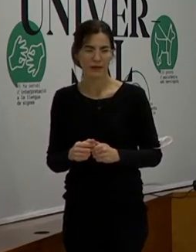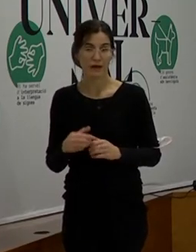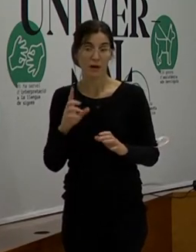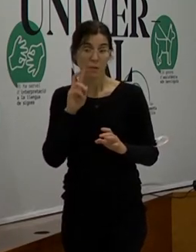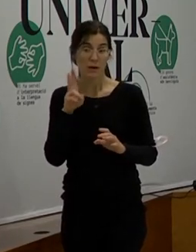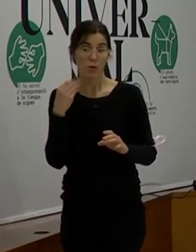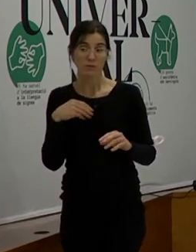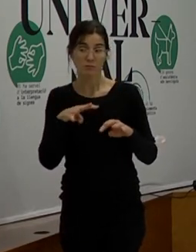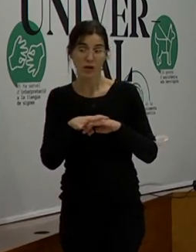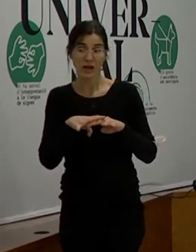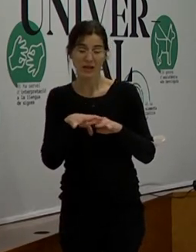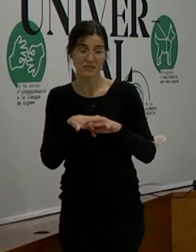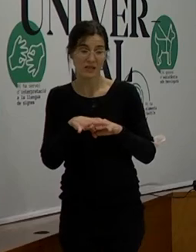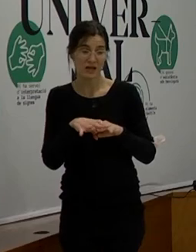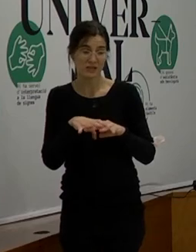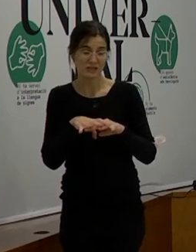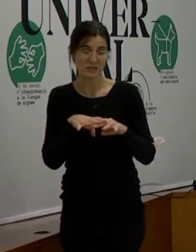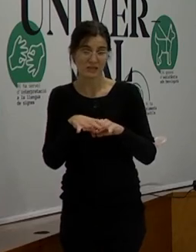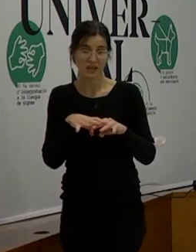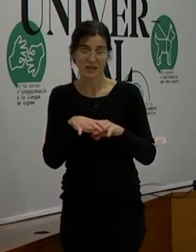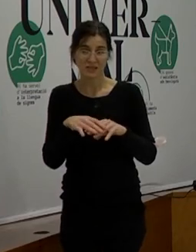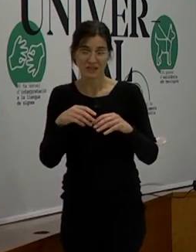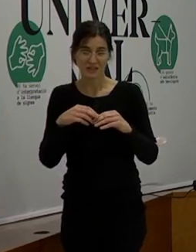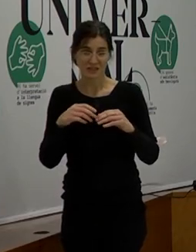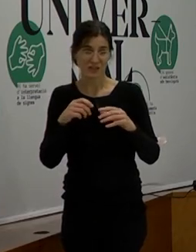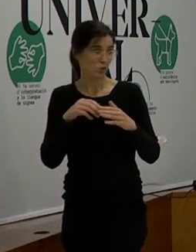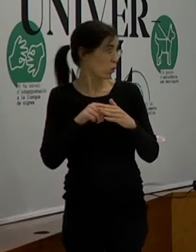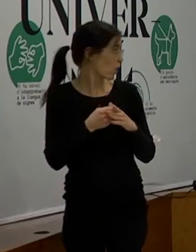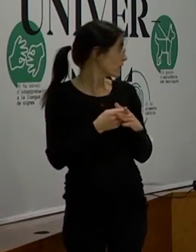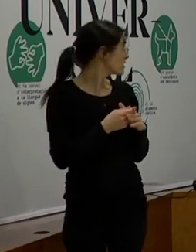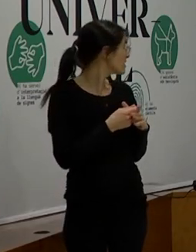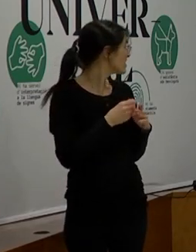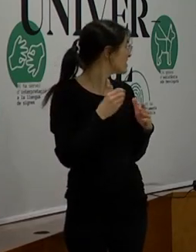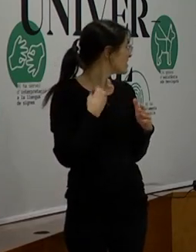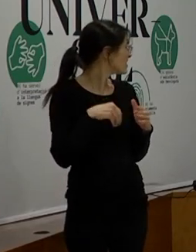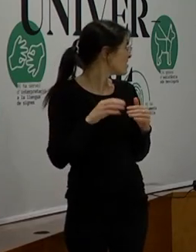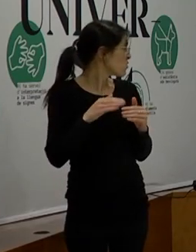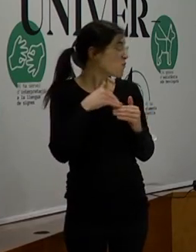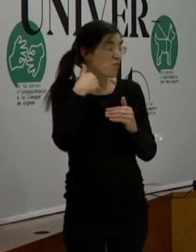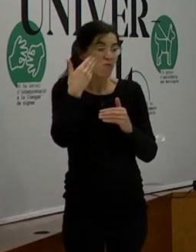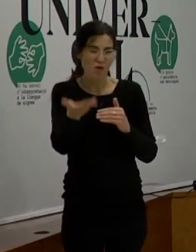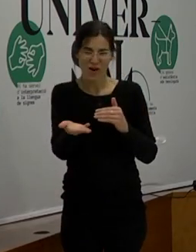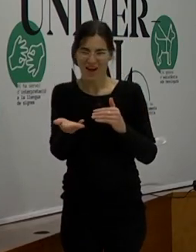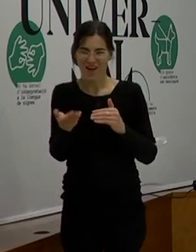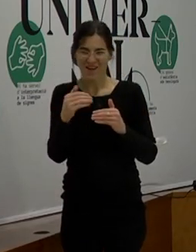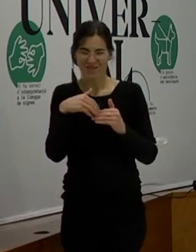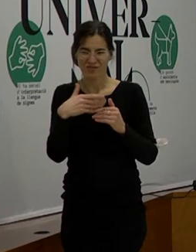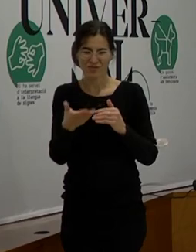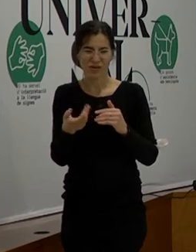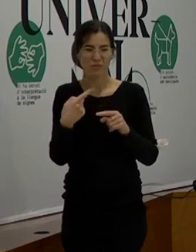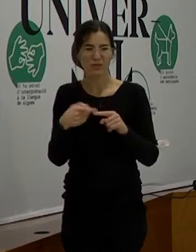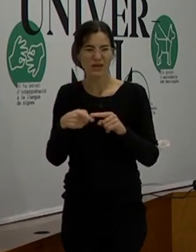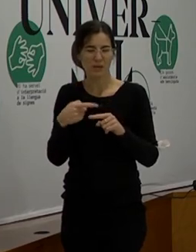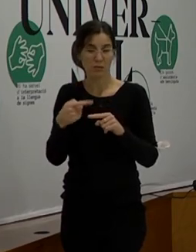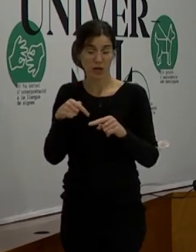reixes dels guals estan fora, fora del gual. Per què? Perquè aquí en Espanya, i